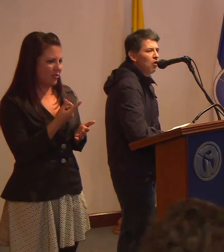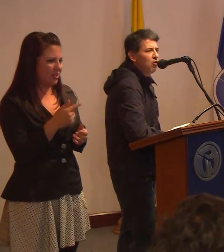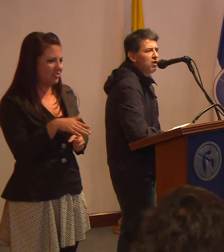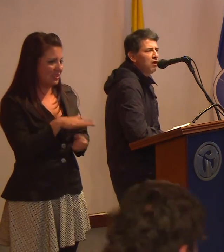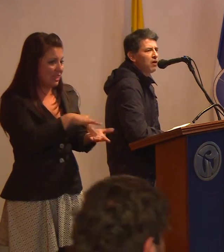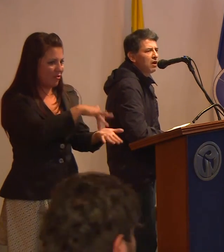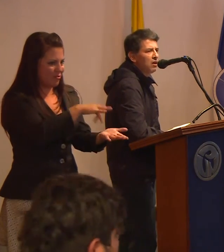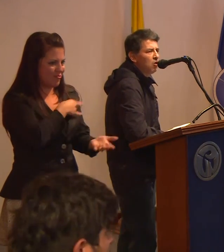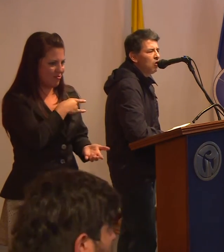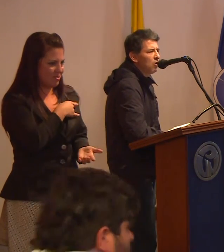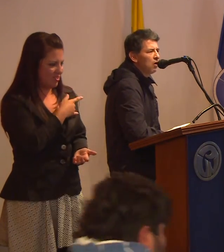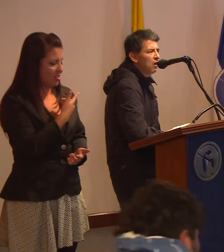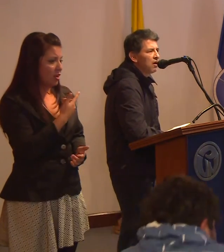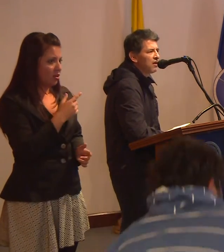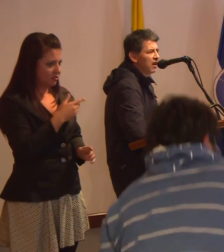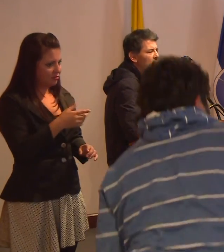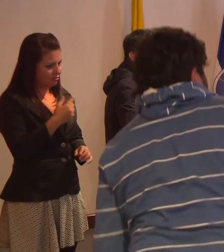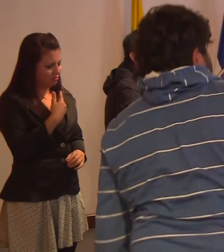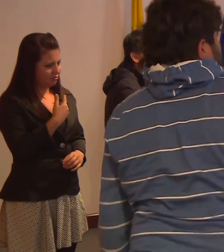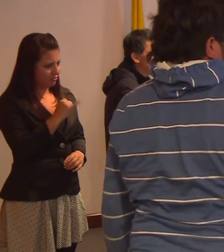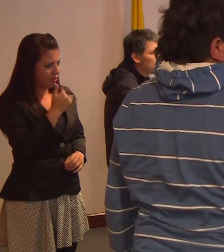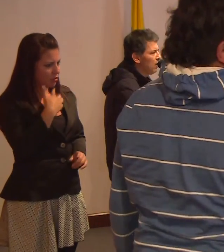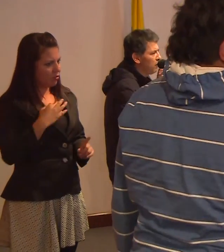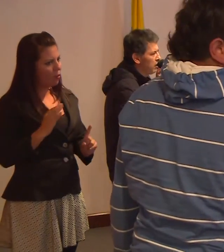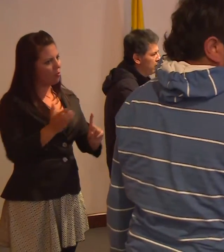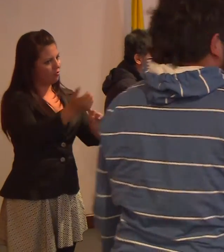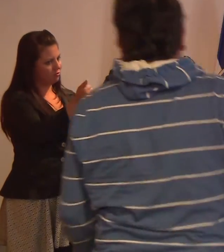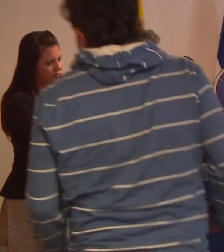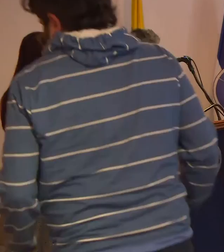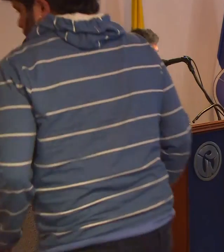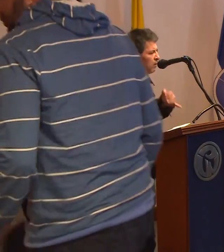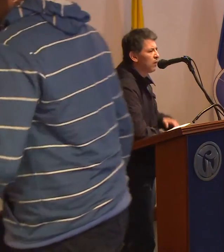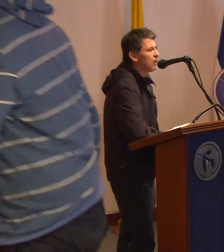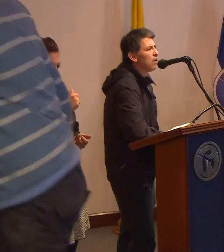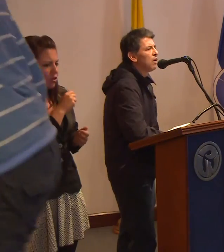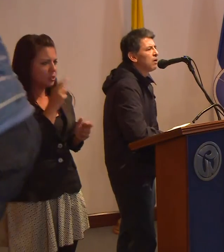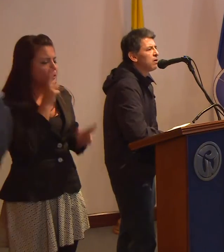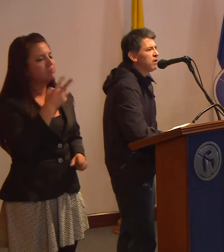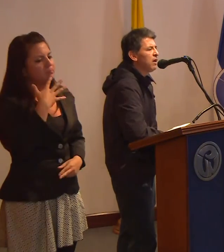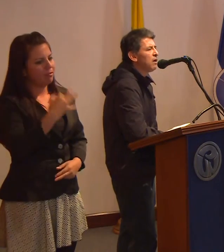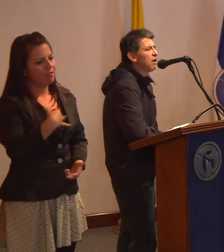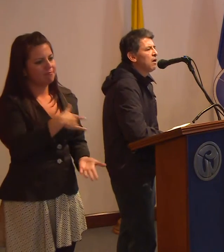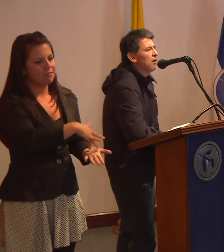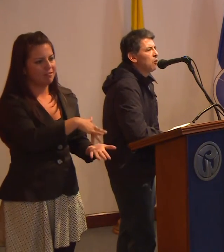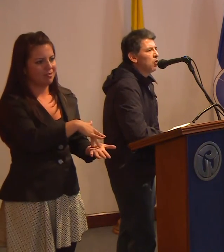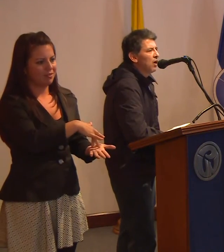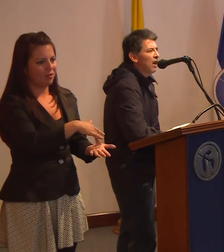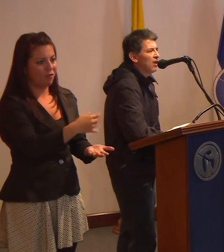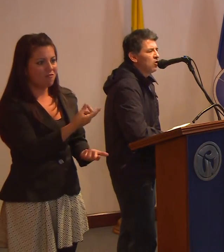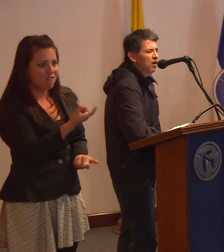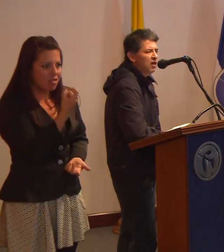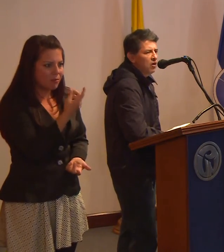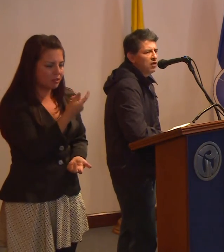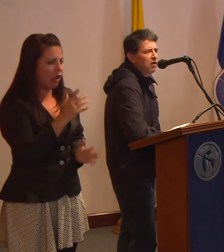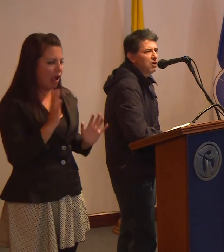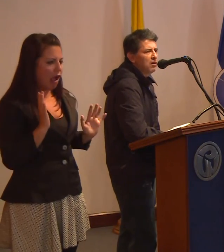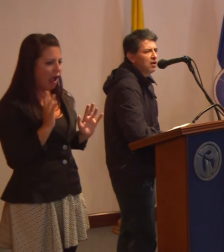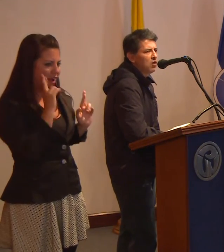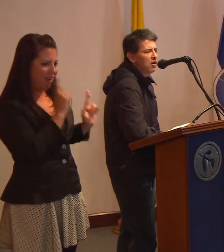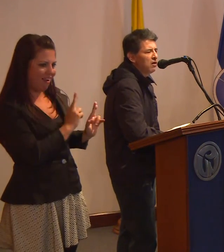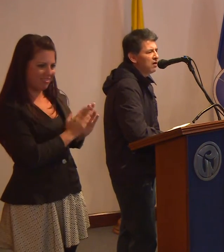un logro muy significativo que se reconozca que hay un déficit. ¿Sí? Porque las dos